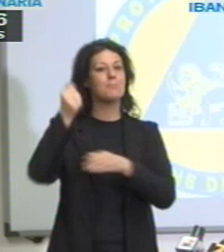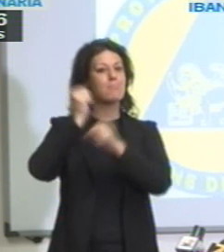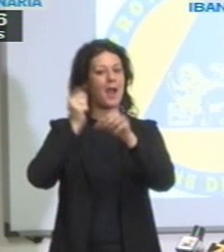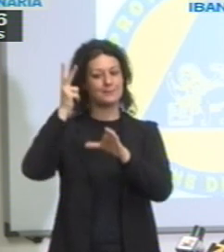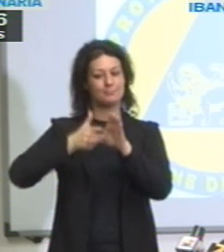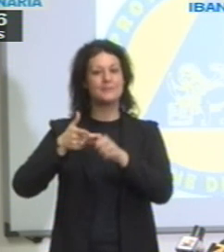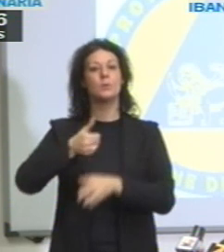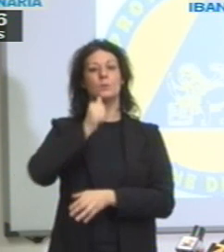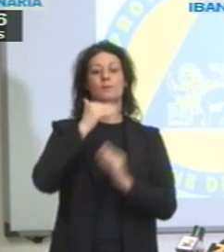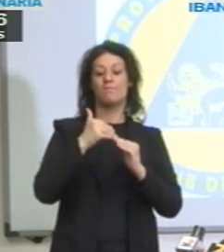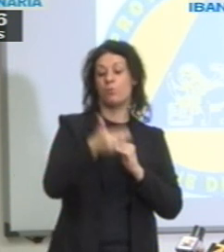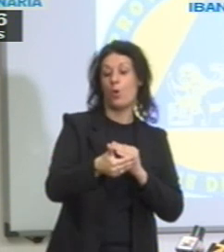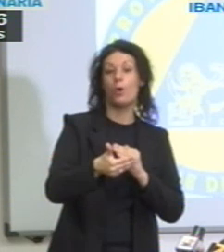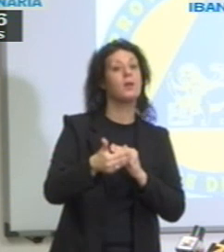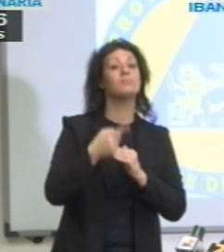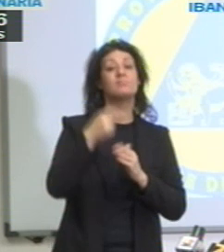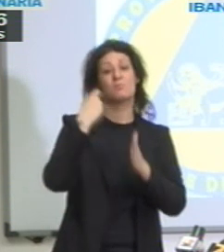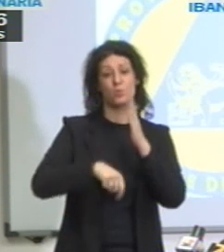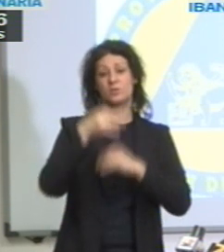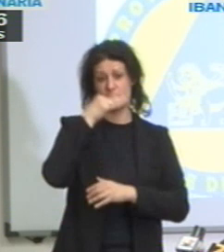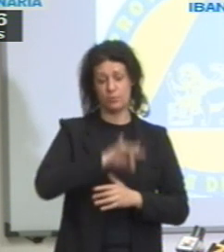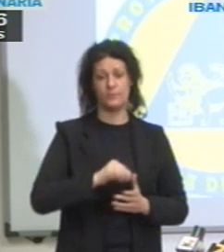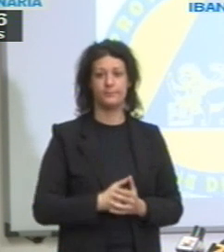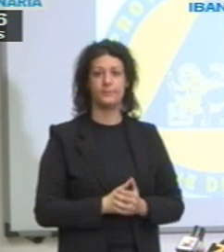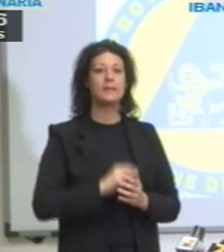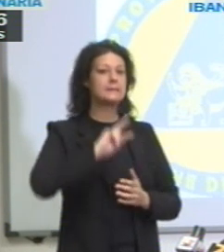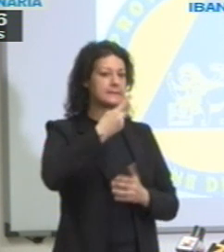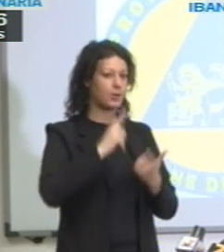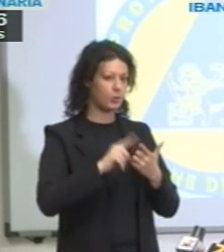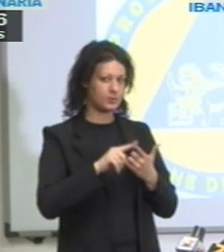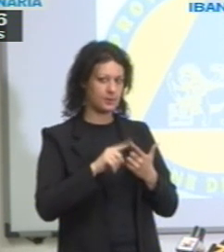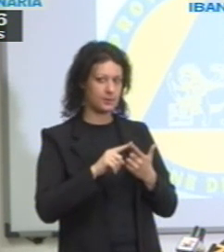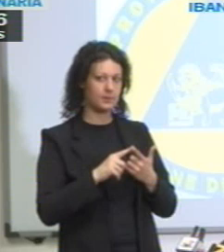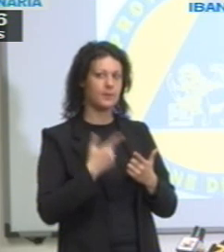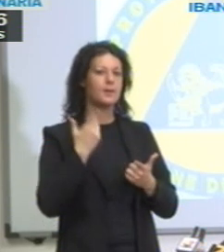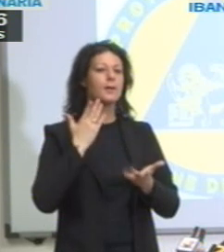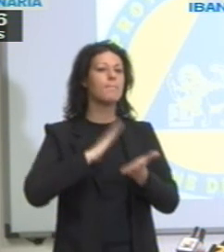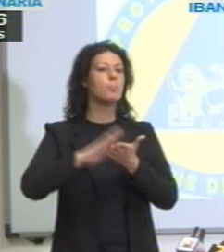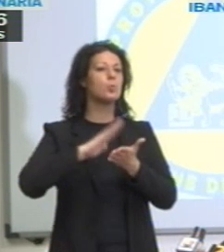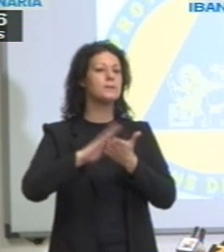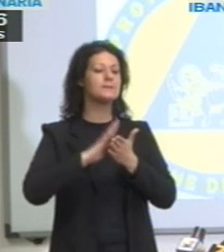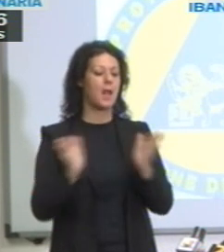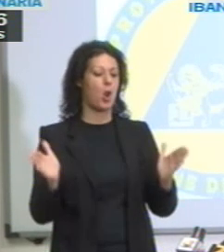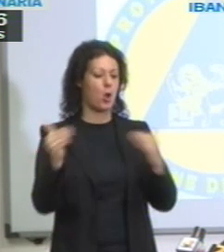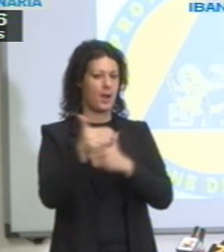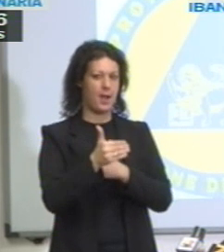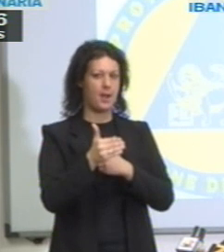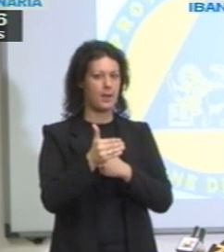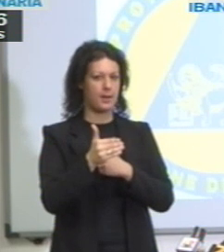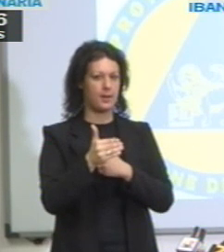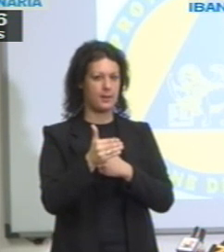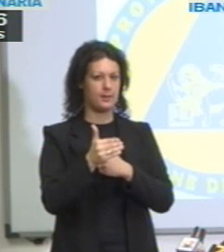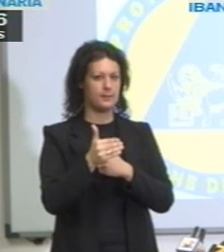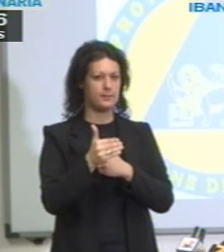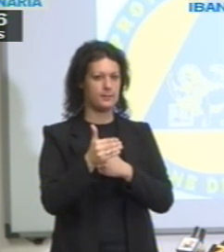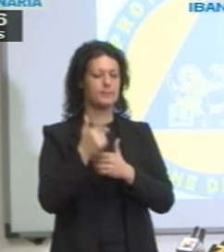ok. Seconda cosa, le polizie locali, ieri sono stato a Verona, ma anche a Treviso, insomma a Venezia, ci